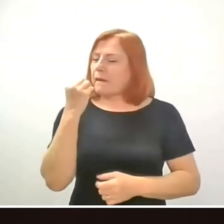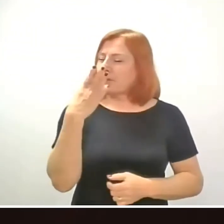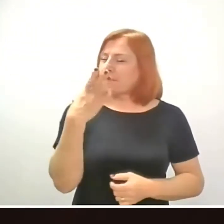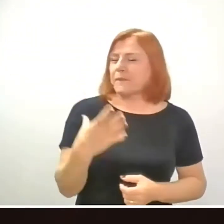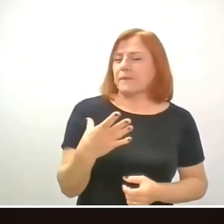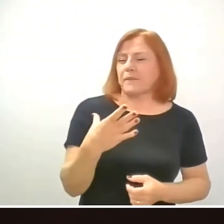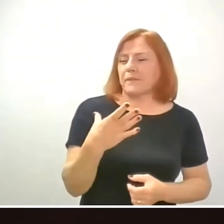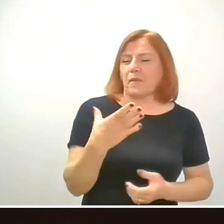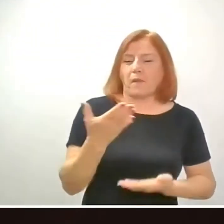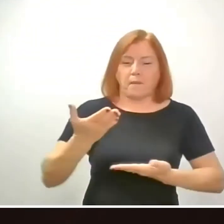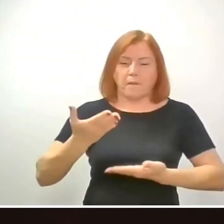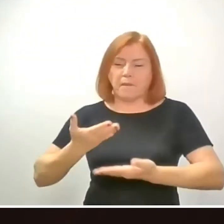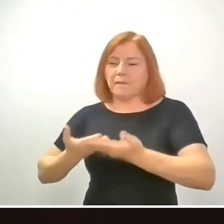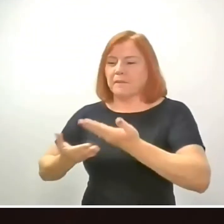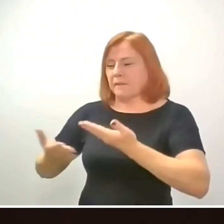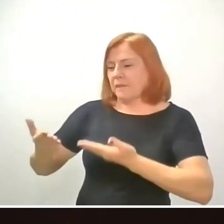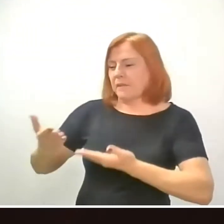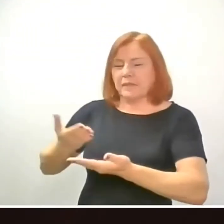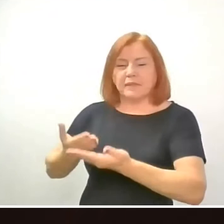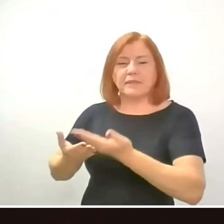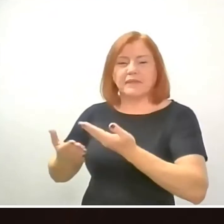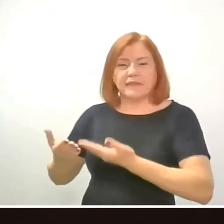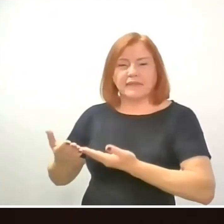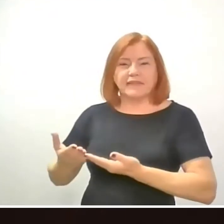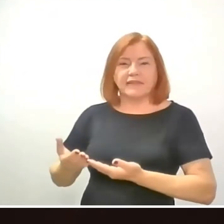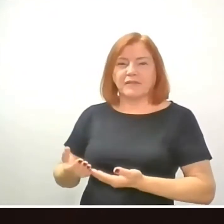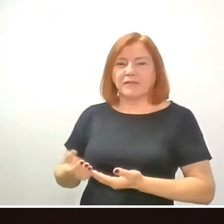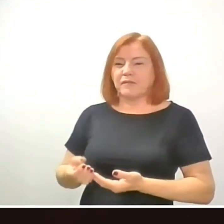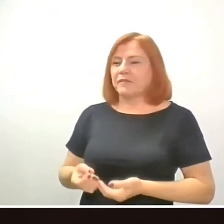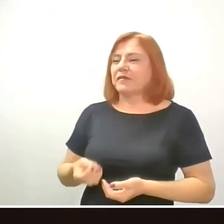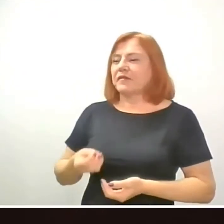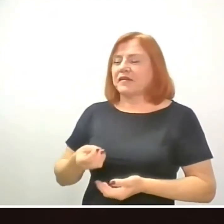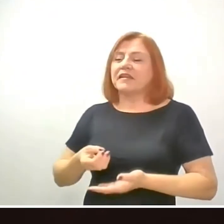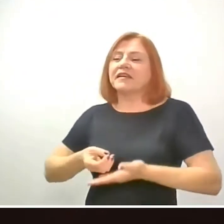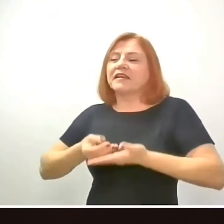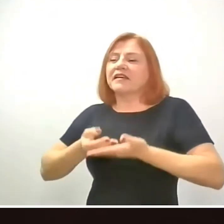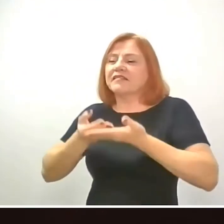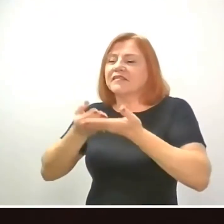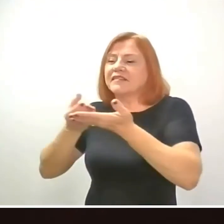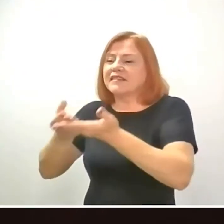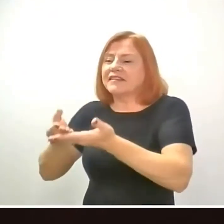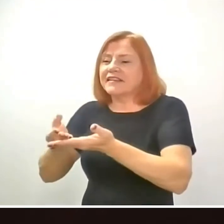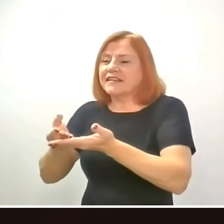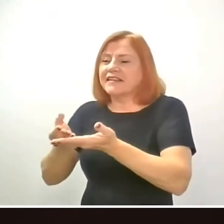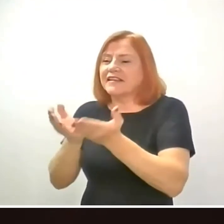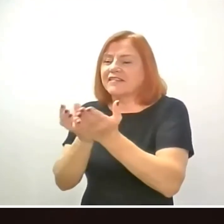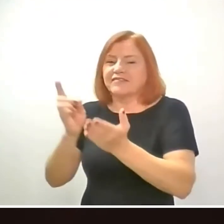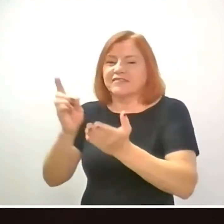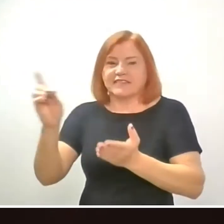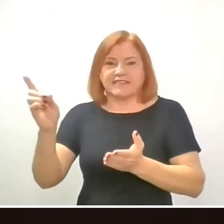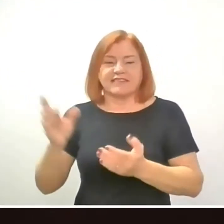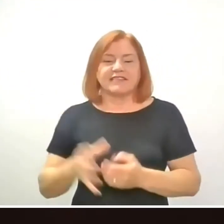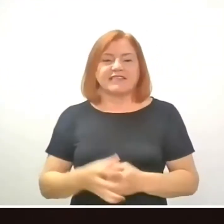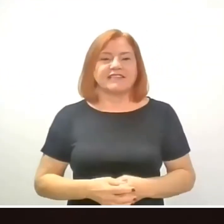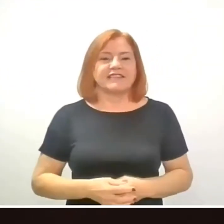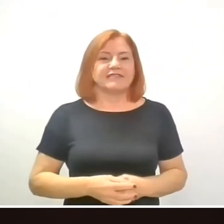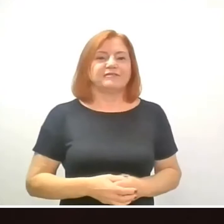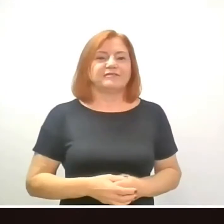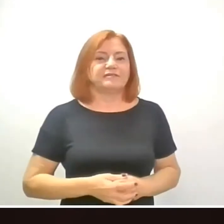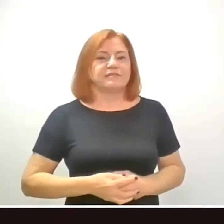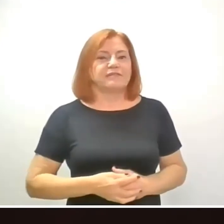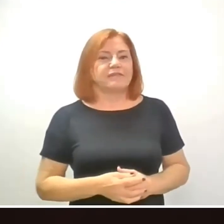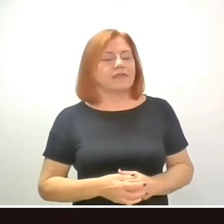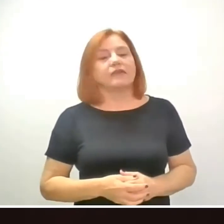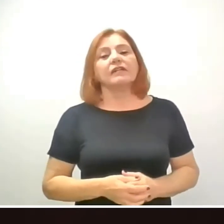1 Coríntios 5, versículos 6 e 8. Embora nós tenhamos uma grande estrutura aqui, irmãos, da igreja de São Paulo,